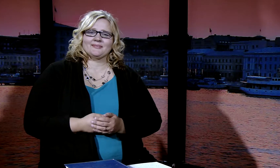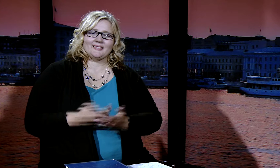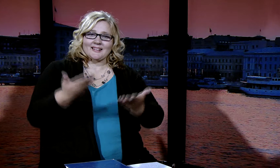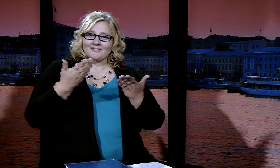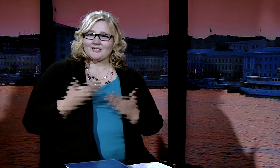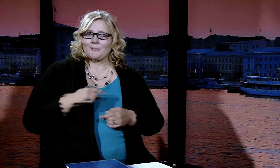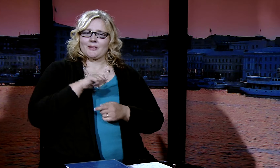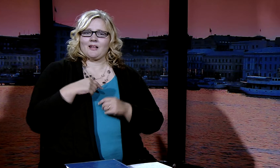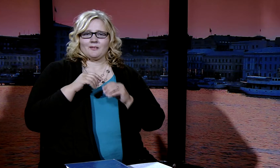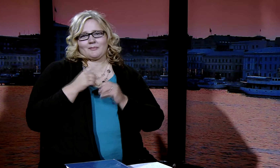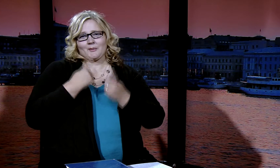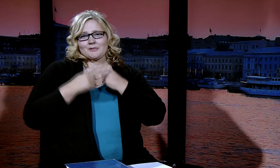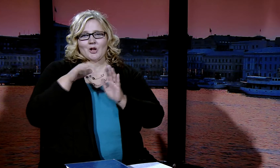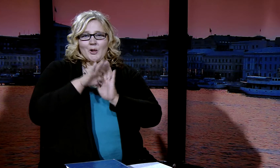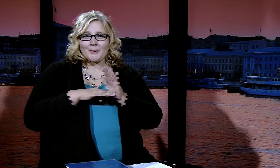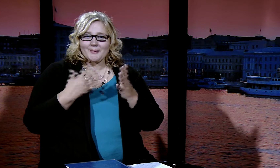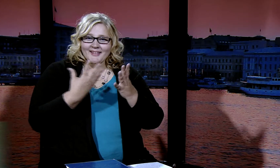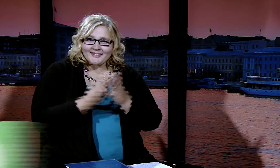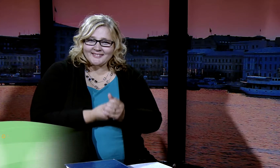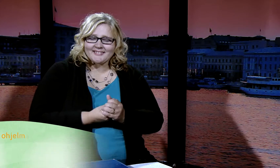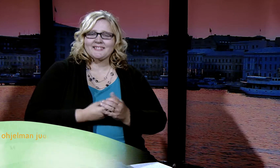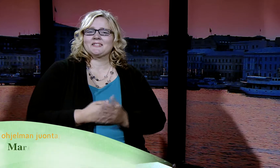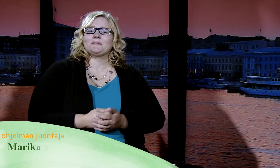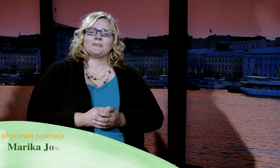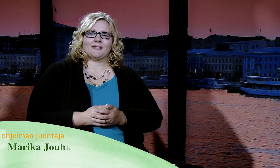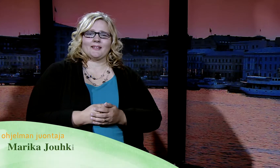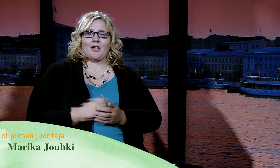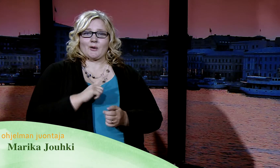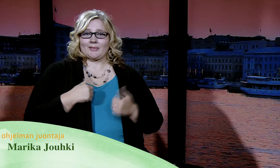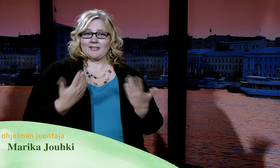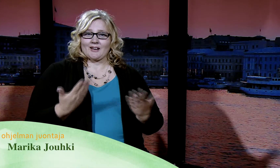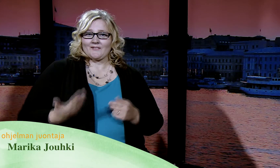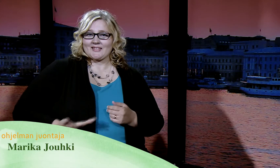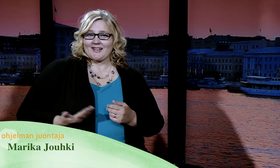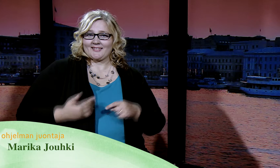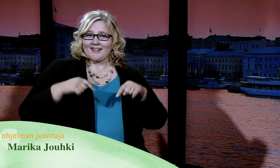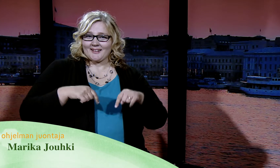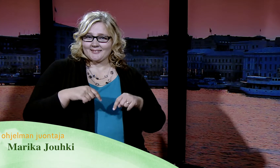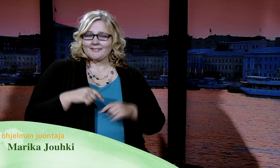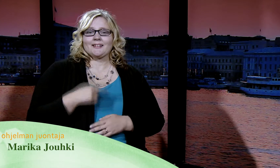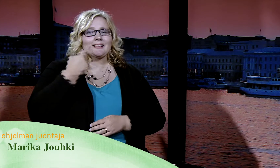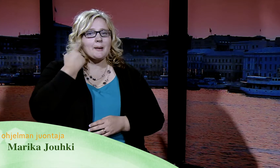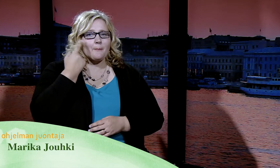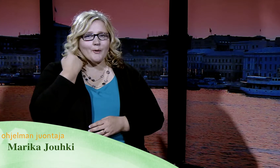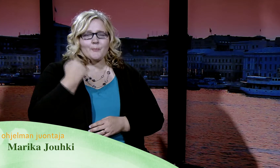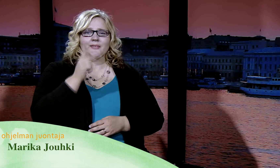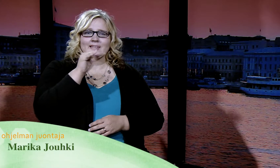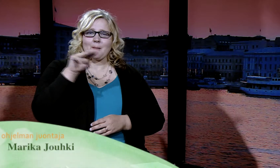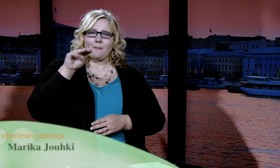taas. Tervetuloa keskusteluohjelmamme pariin. Tänään vieraanani täällä on